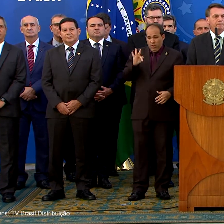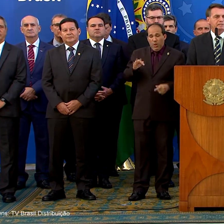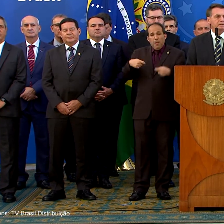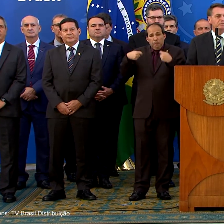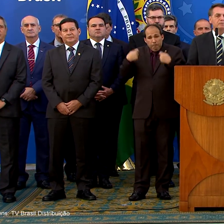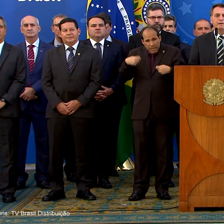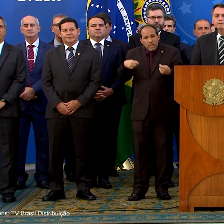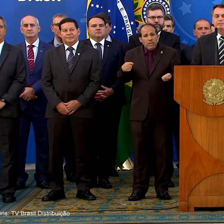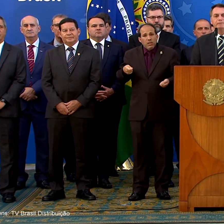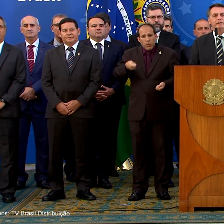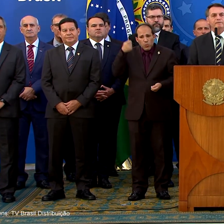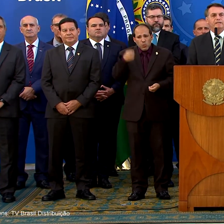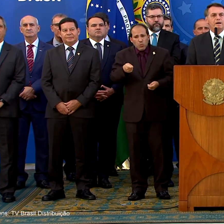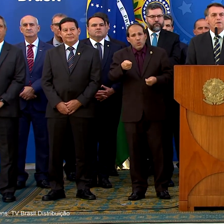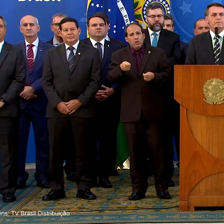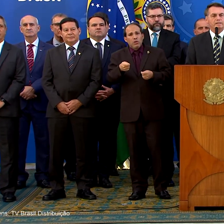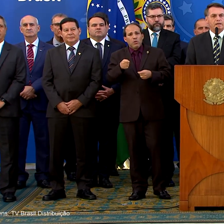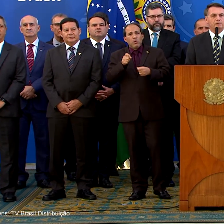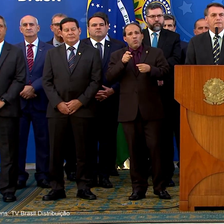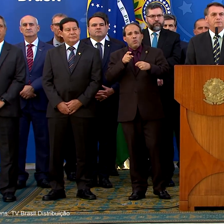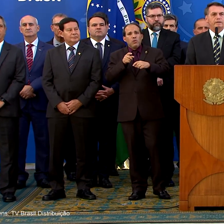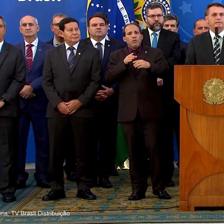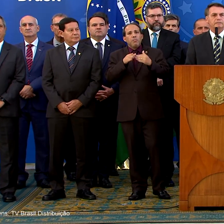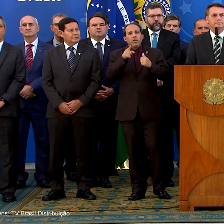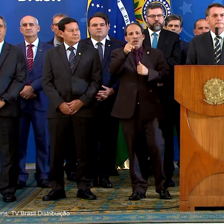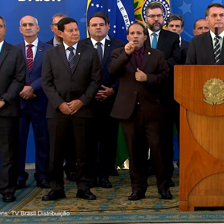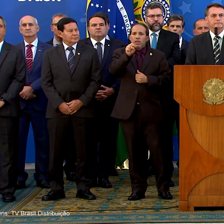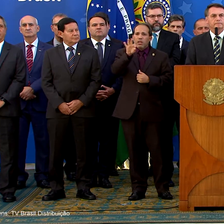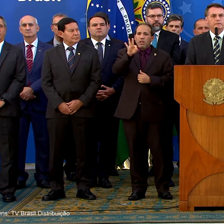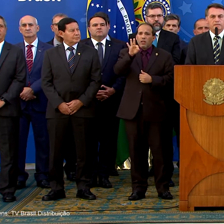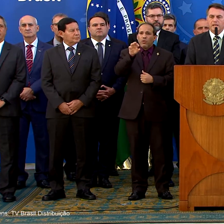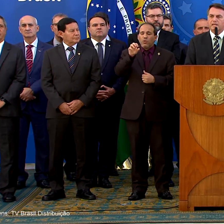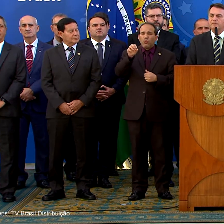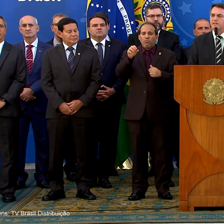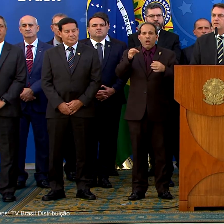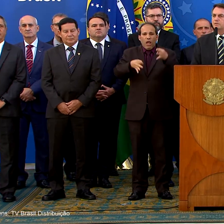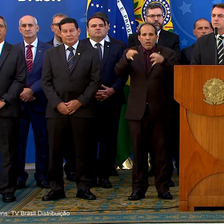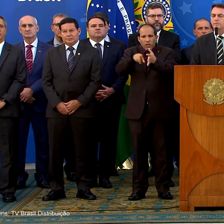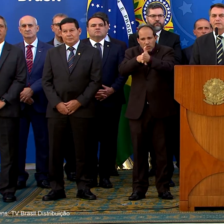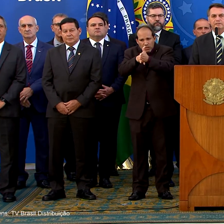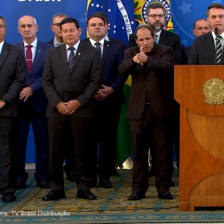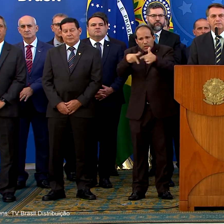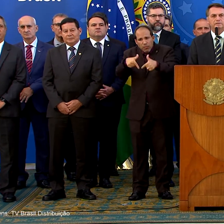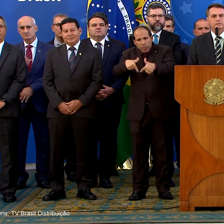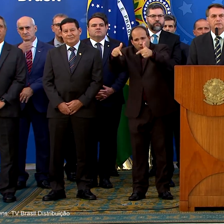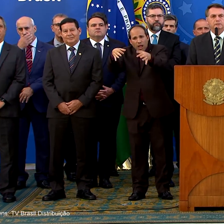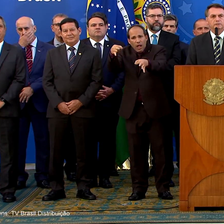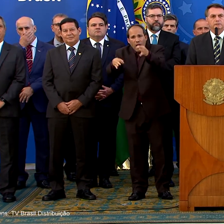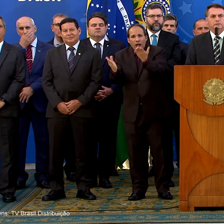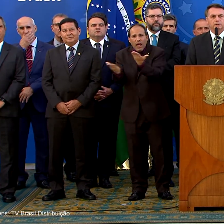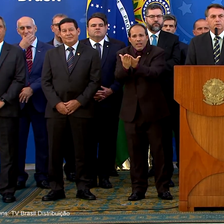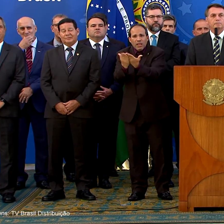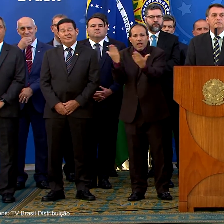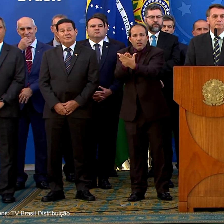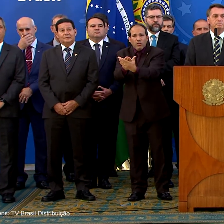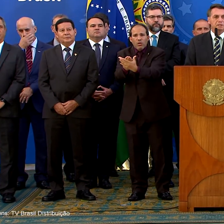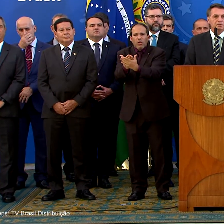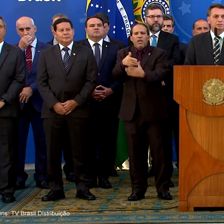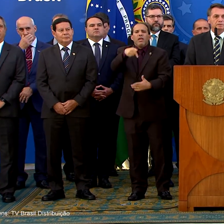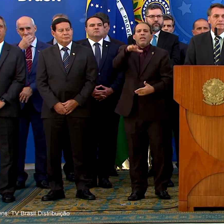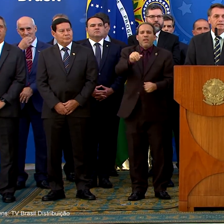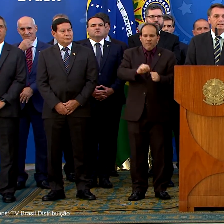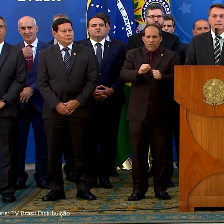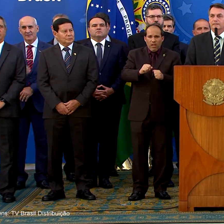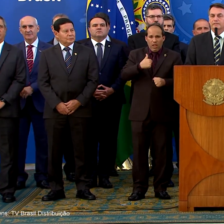tem que pensar o supremo tribunal federal entrar com ações e quem tem que fazer isso o presidente o